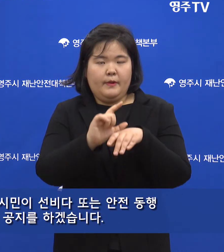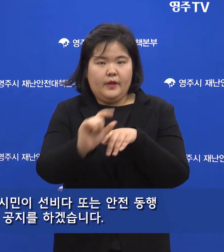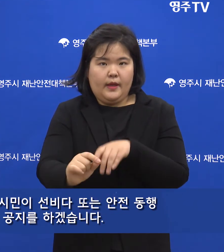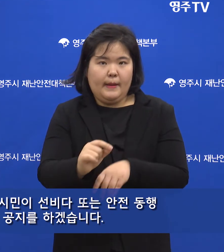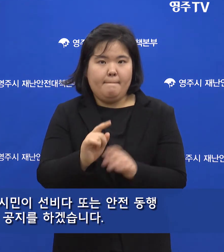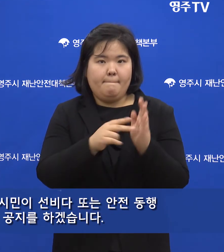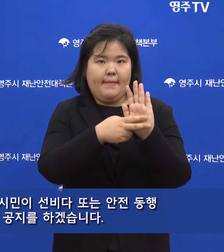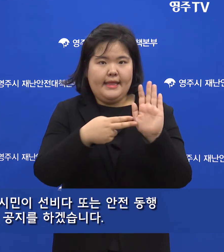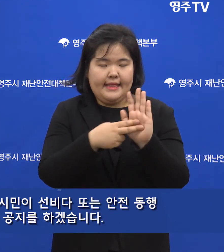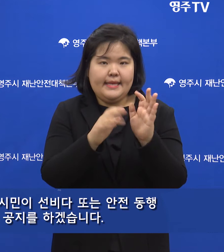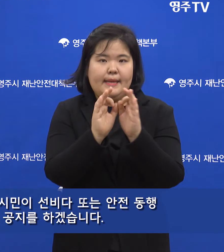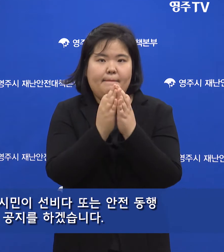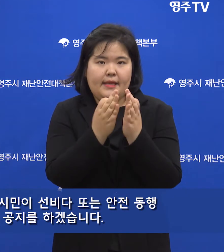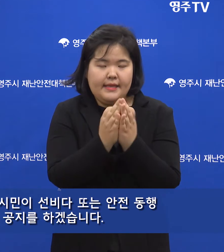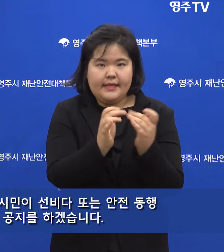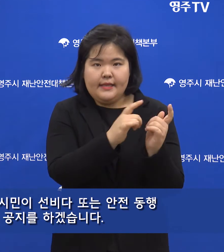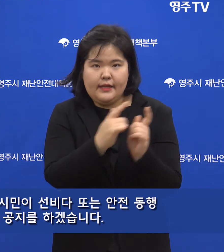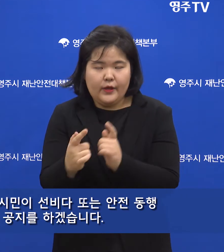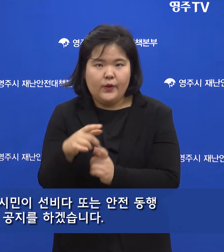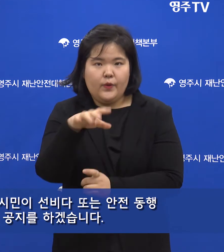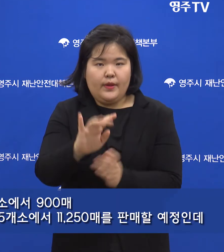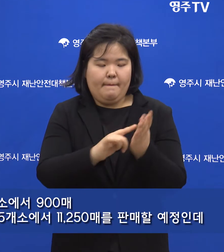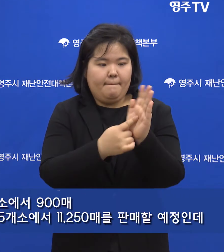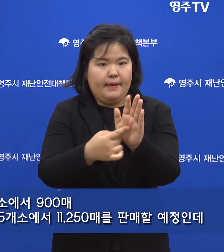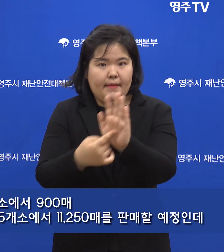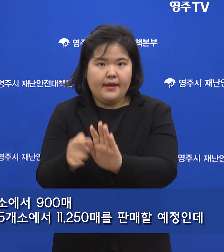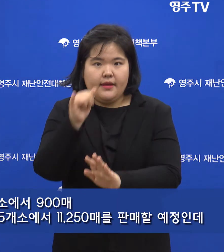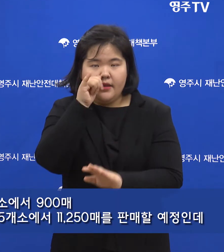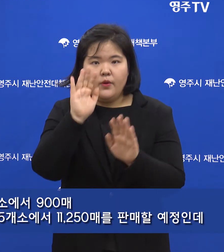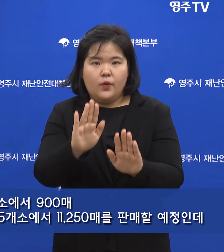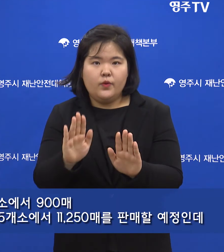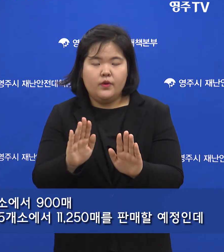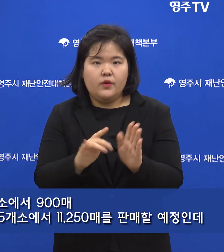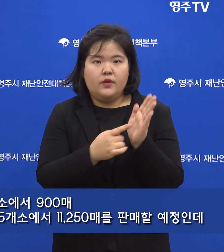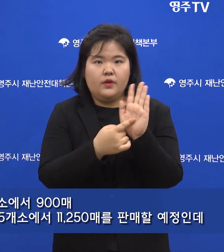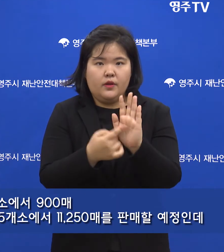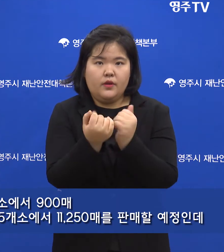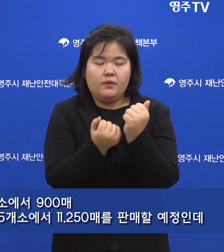페이스북을 통해서 공지를 하겠습니다. 오늘은 말씀드린 대로